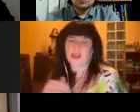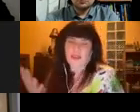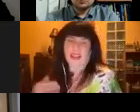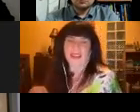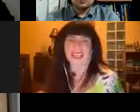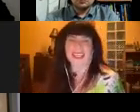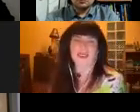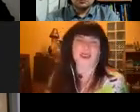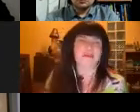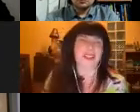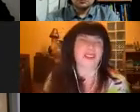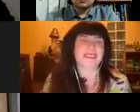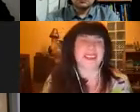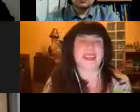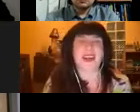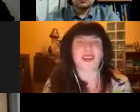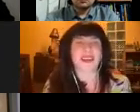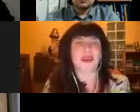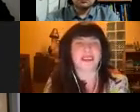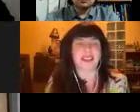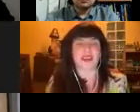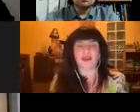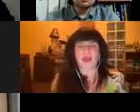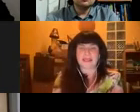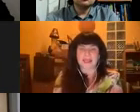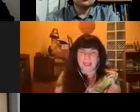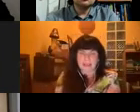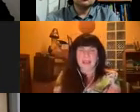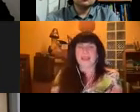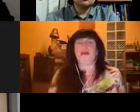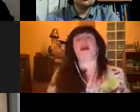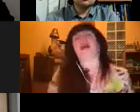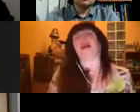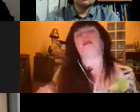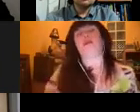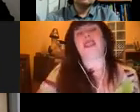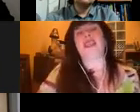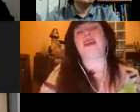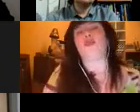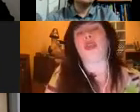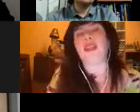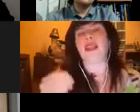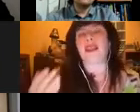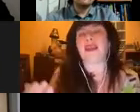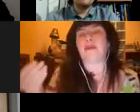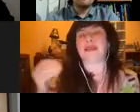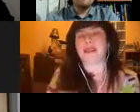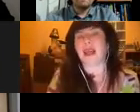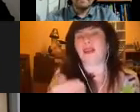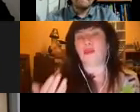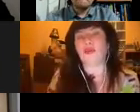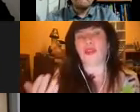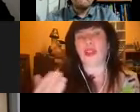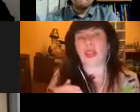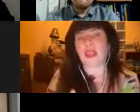cosas, como van a ver aquí, los otros aspectos de significado que hemos revisado en lengua de señas, para poder incluir el eje